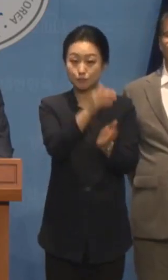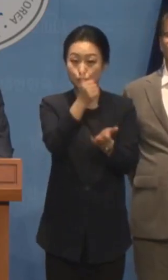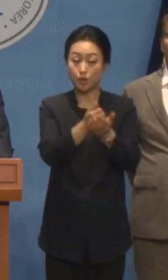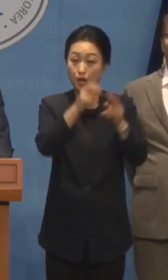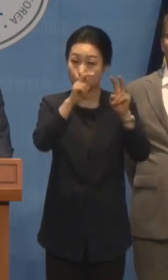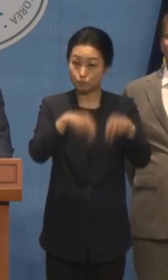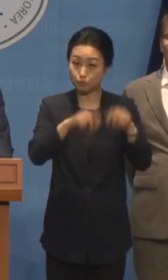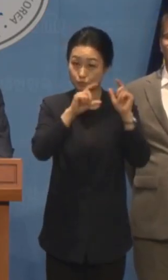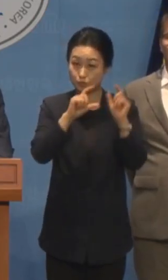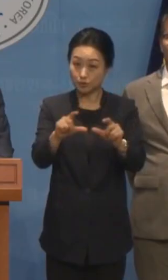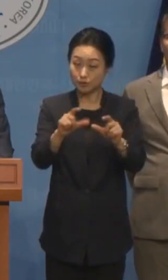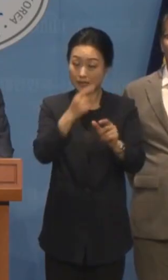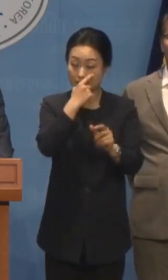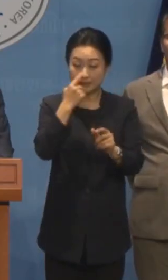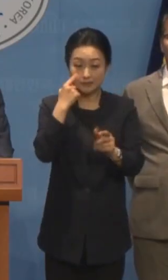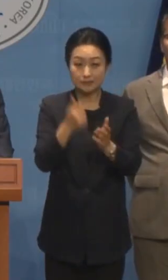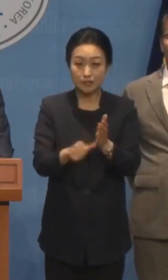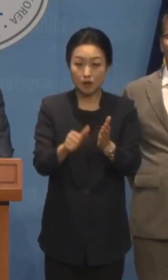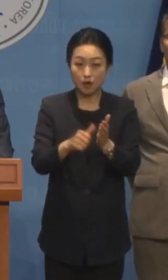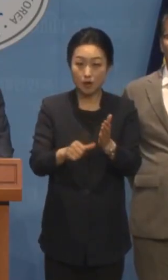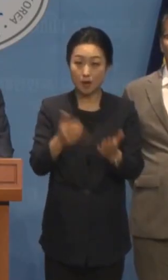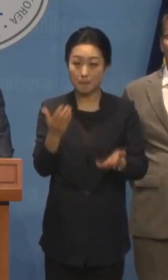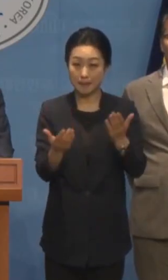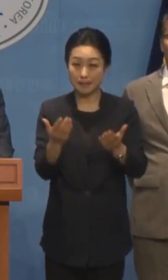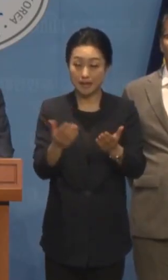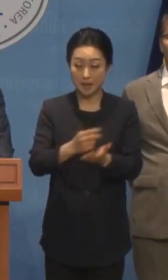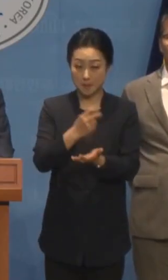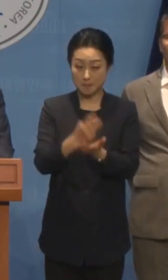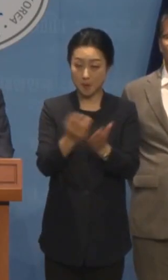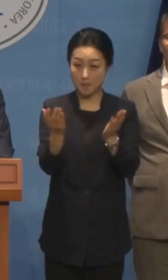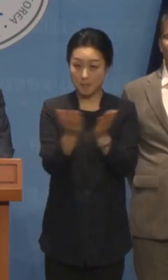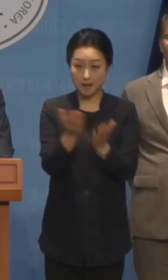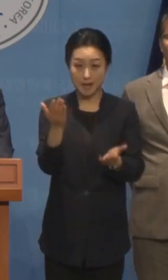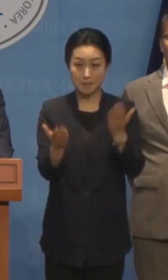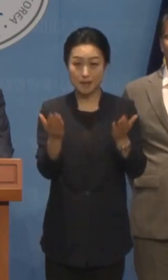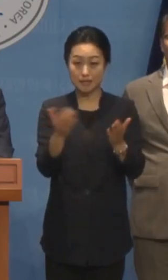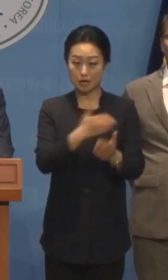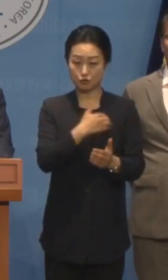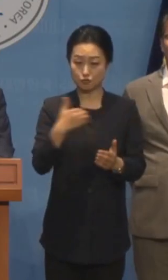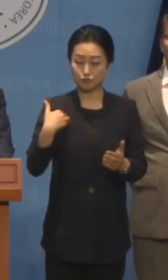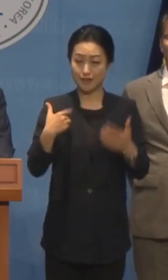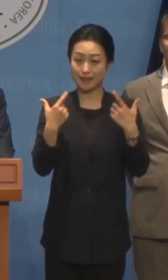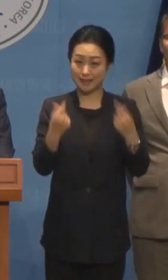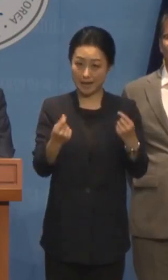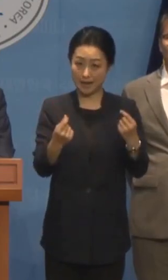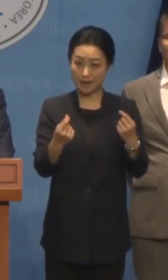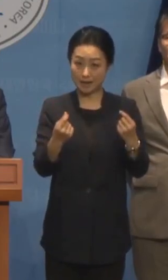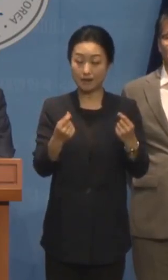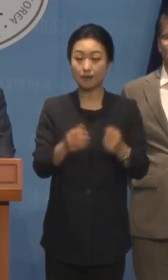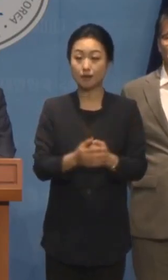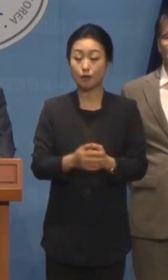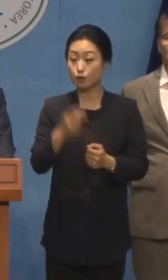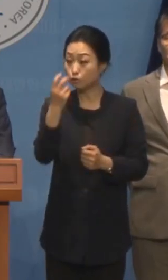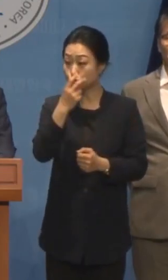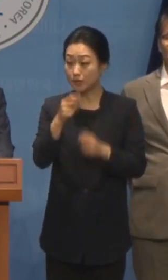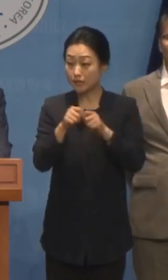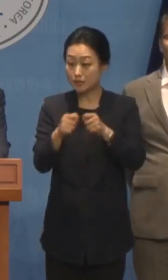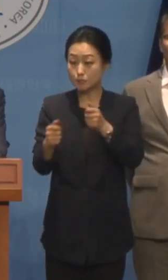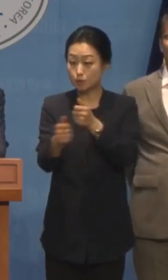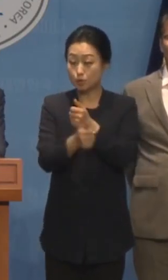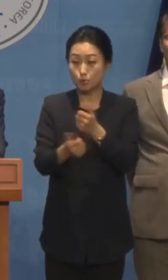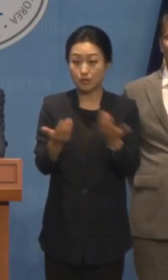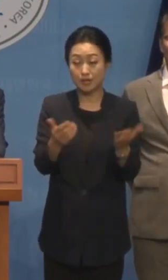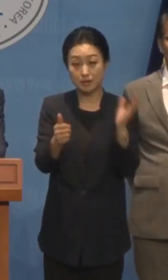결론에 증거 판단과 법리 판단이 충분히 이루어졌다고 평가하면서 왜 수사심의위원회에